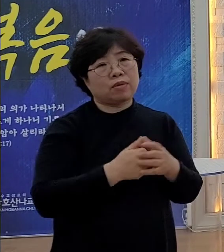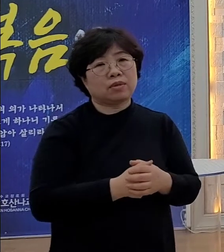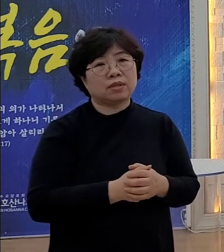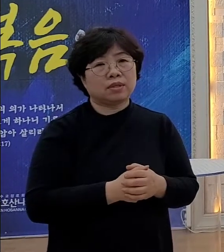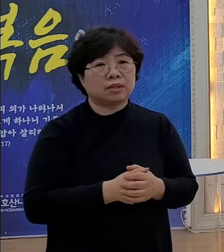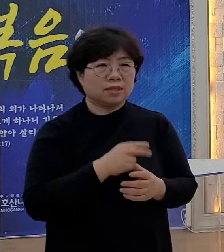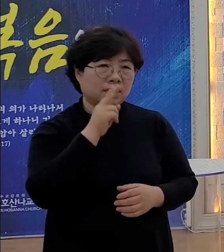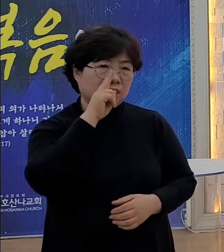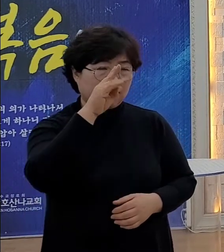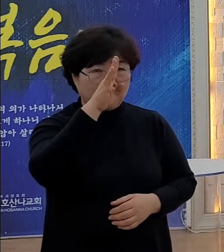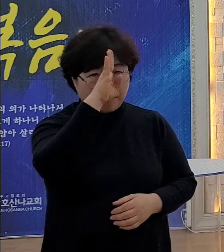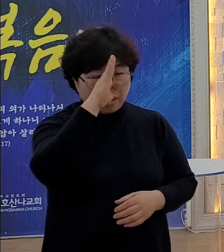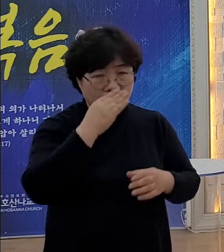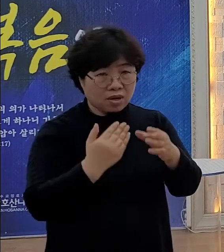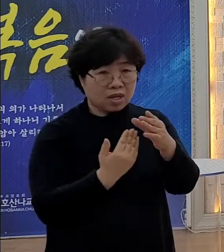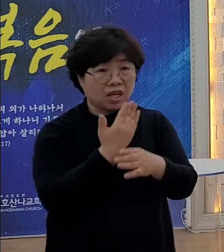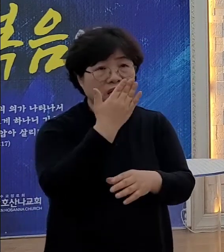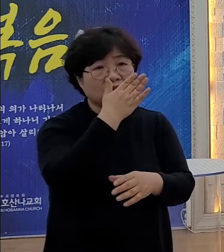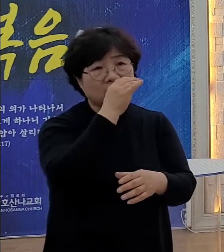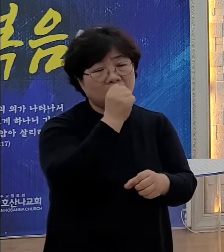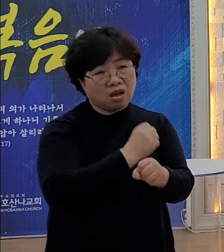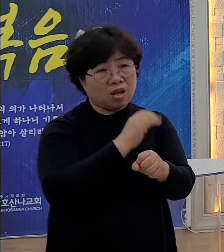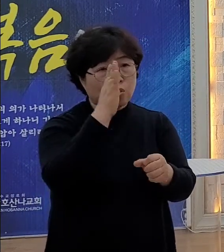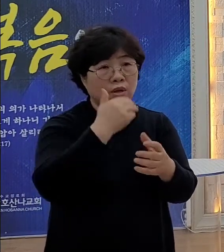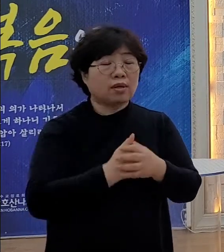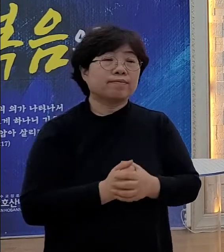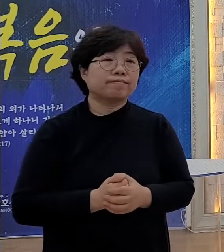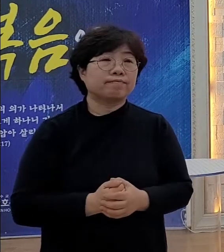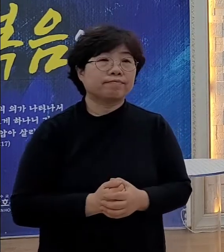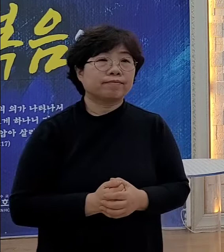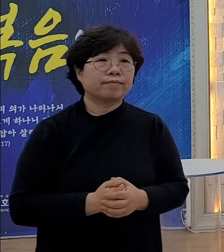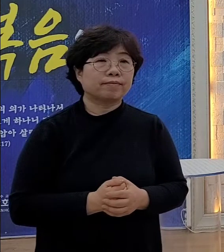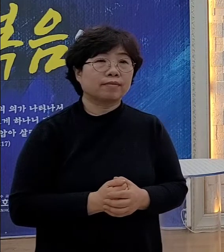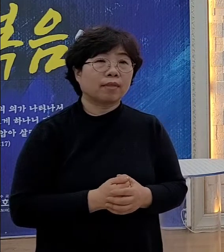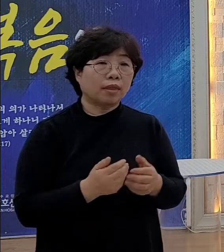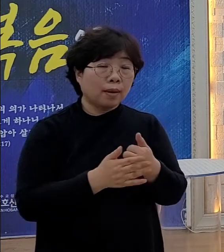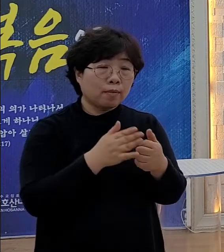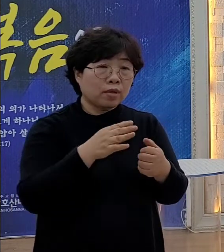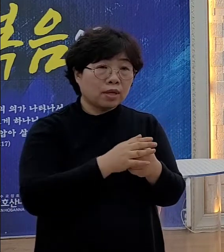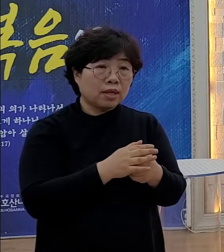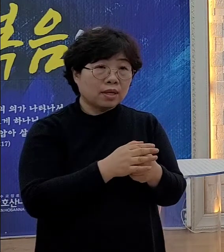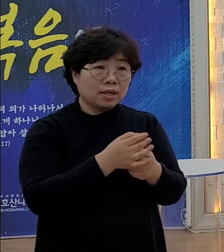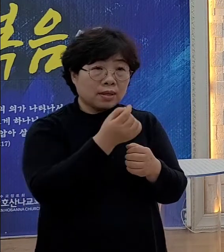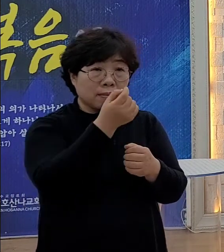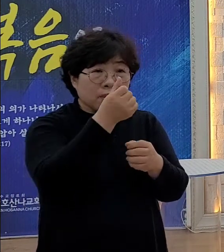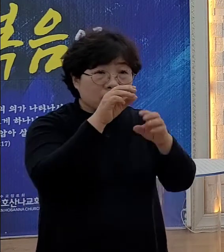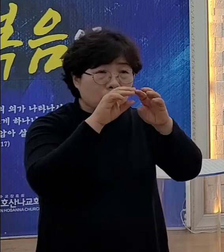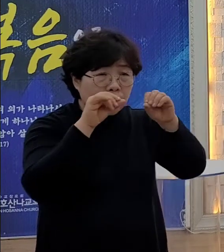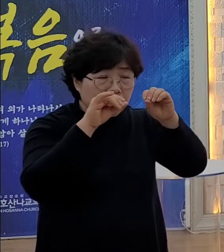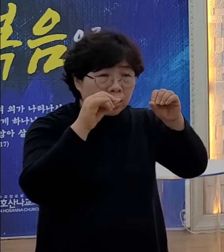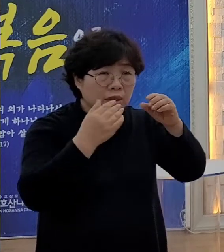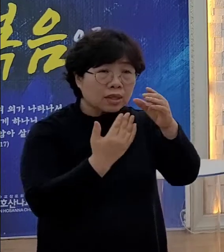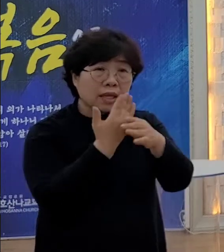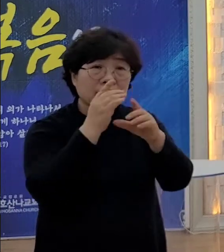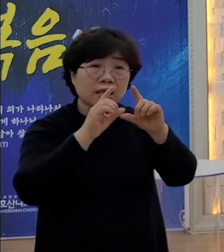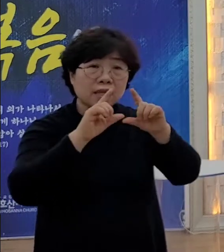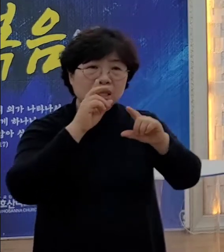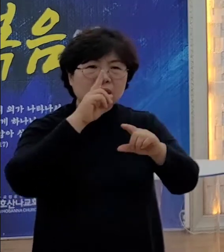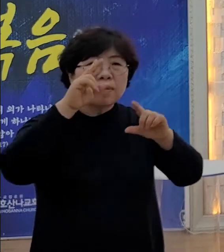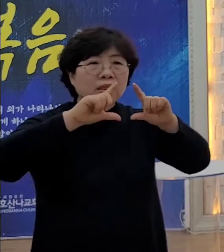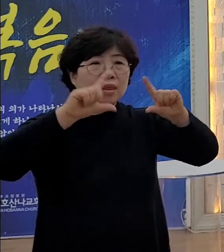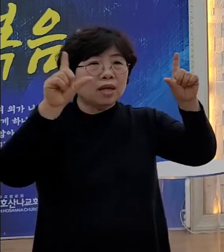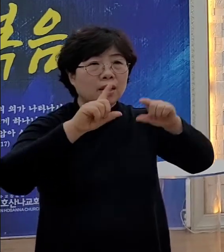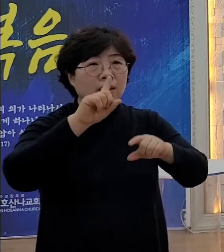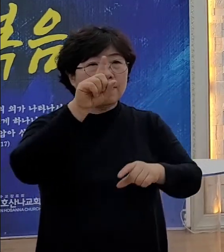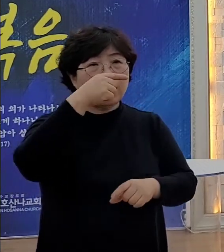몸에 심각한 문제를 일으킨다라는 것이죠. 그래서 여러분 미세먼지가 발동한 날은 특히